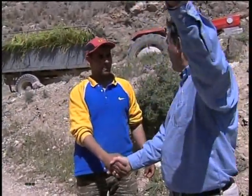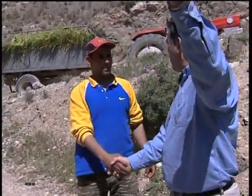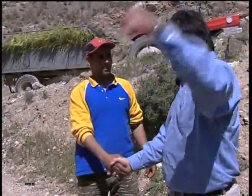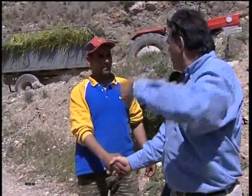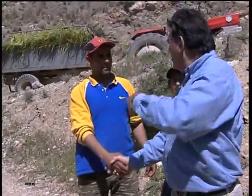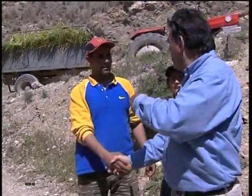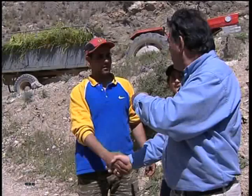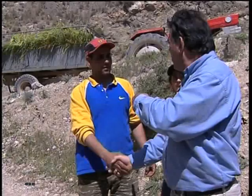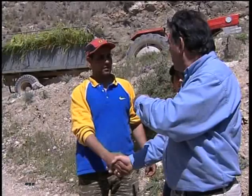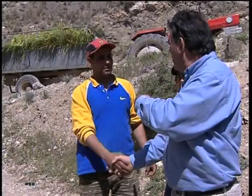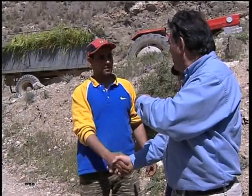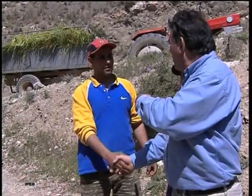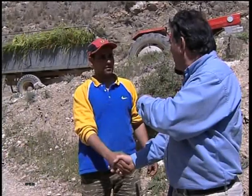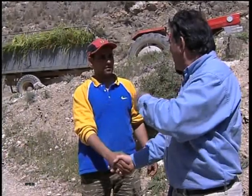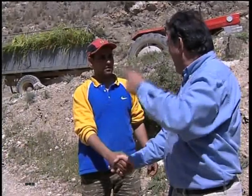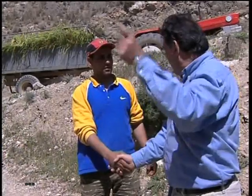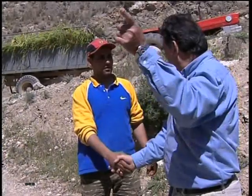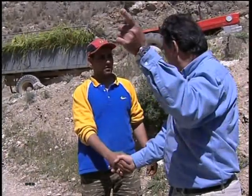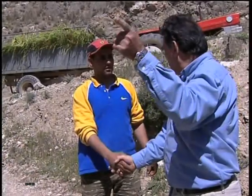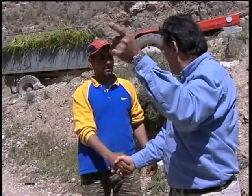Qu'est-ce quoi ?